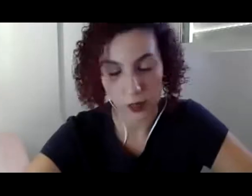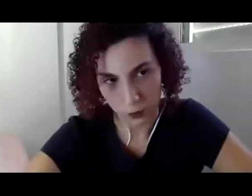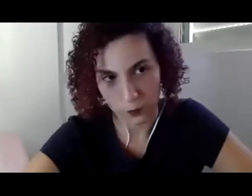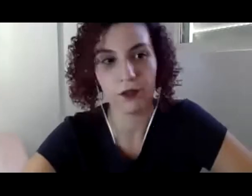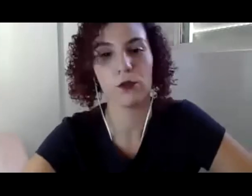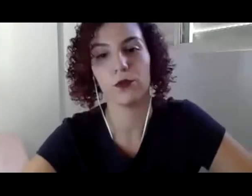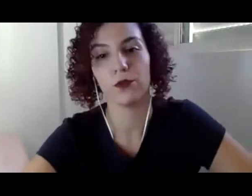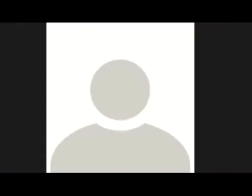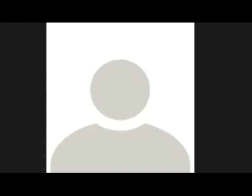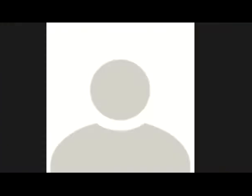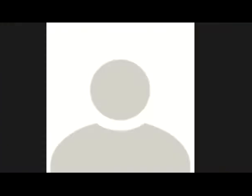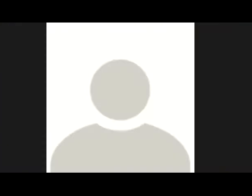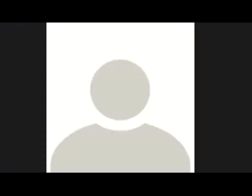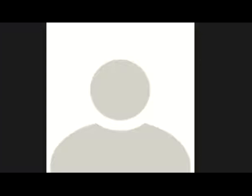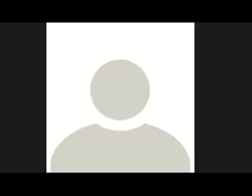É super falso.